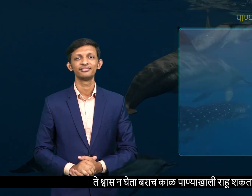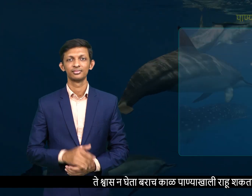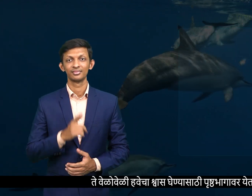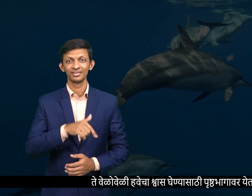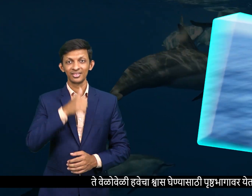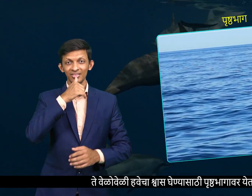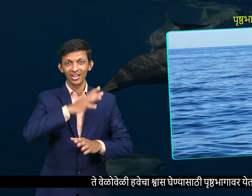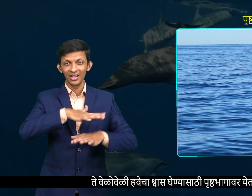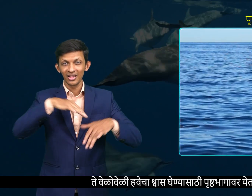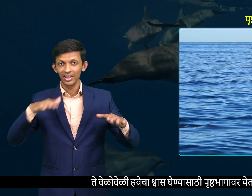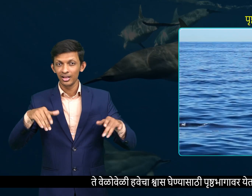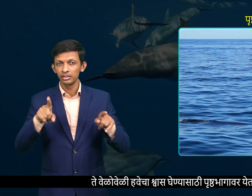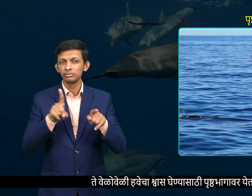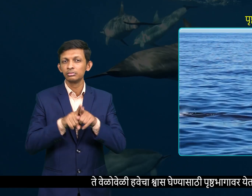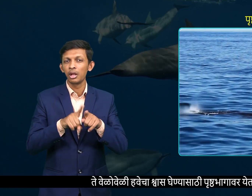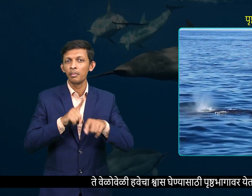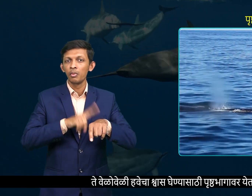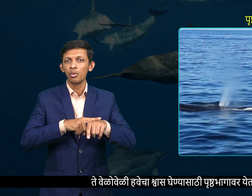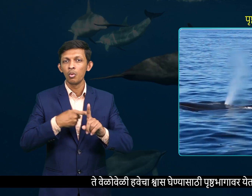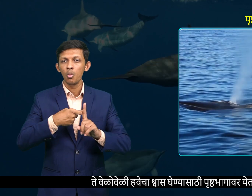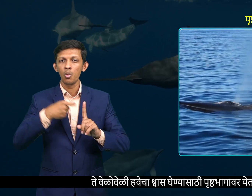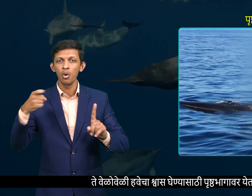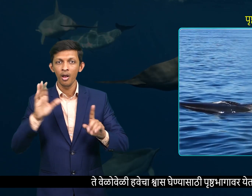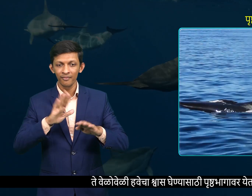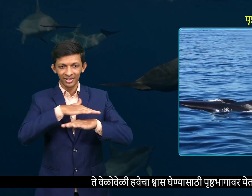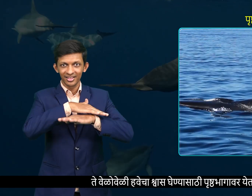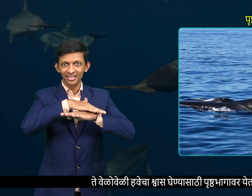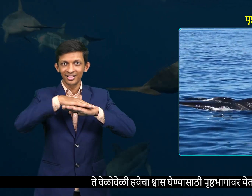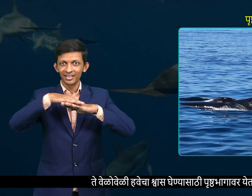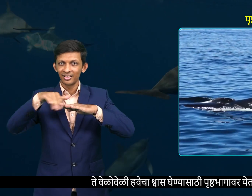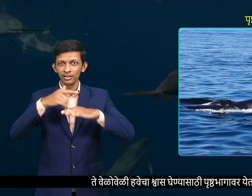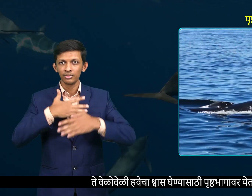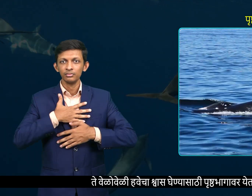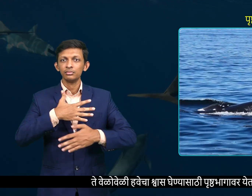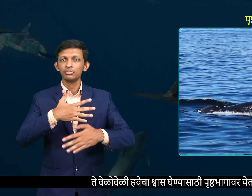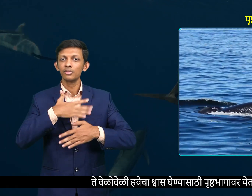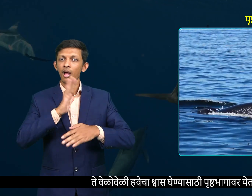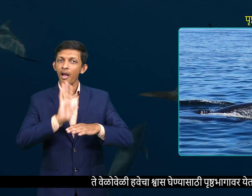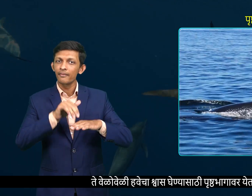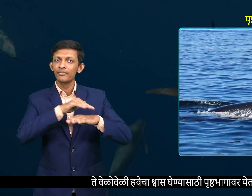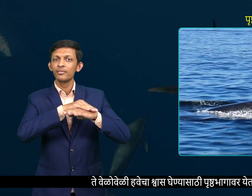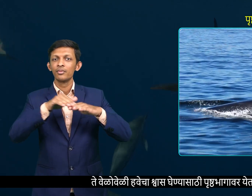ते वेळोवेळी हवेचा श्वास घेण्यासाठी पृष्ठभागावर येतात.